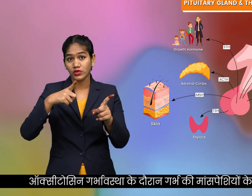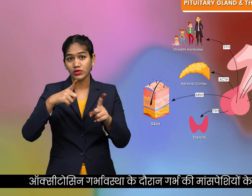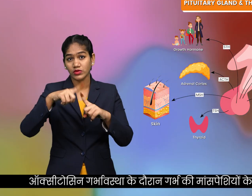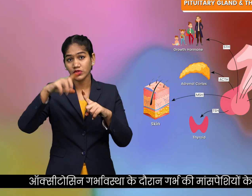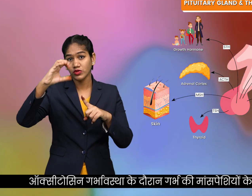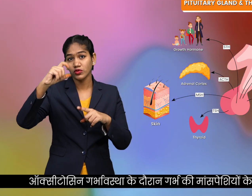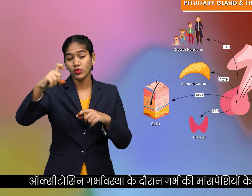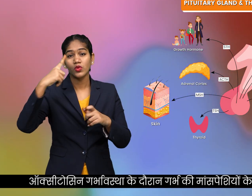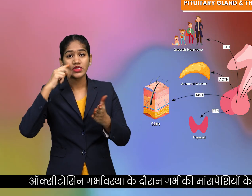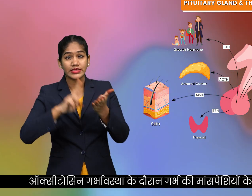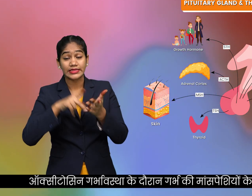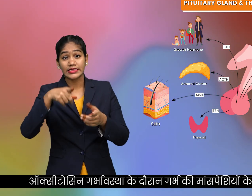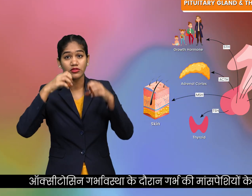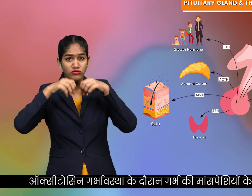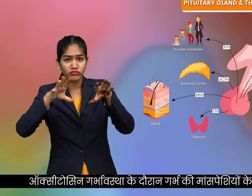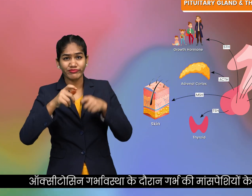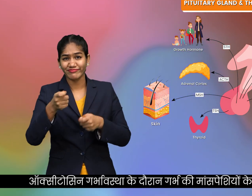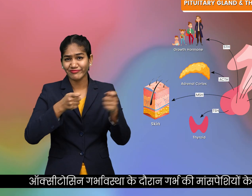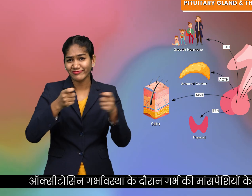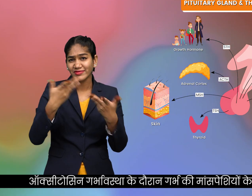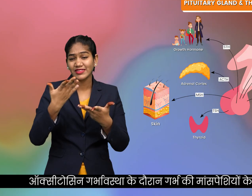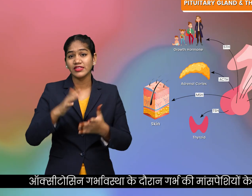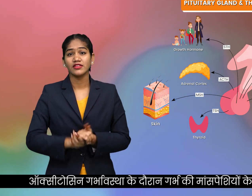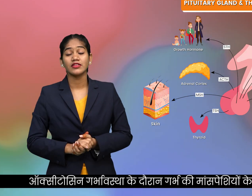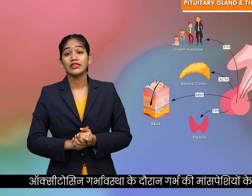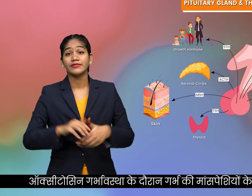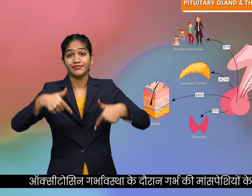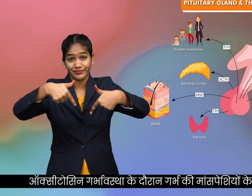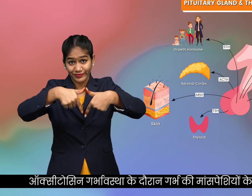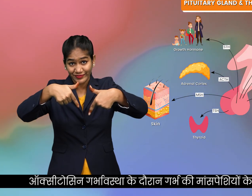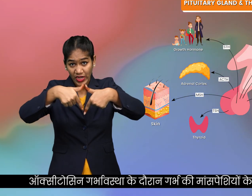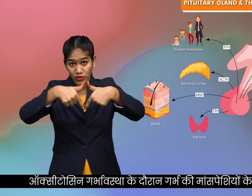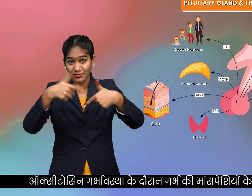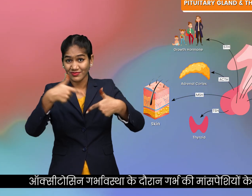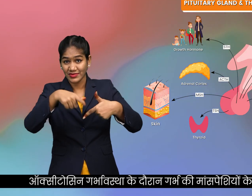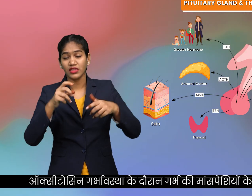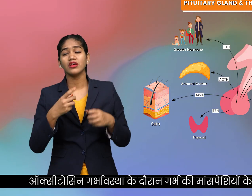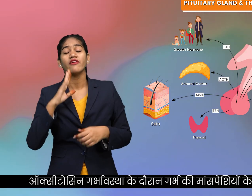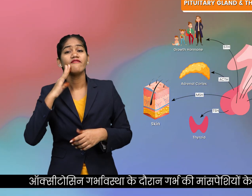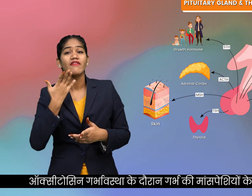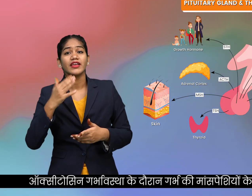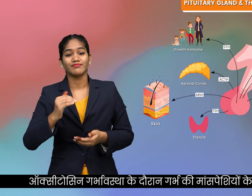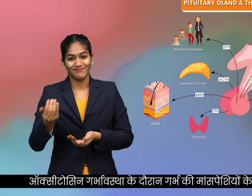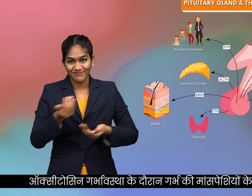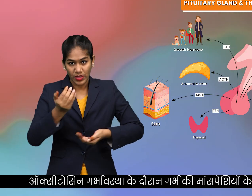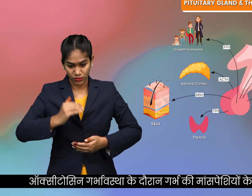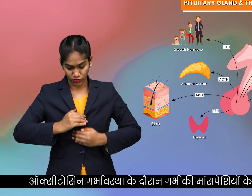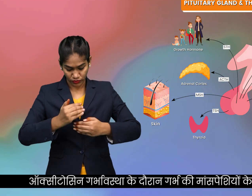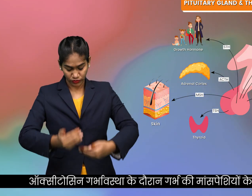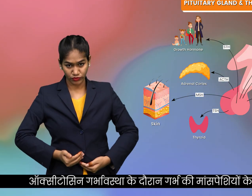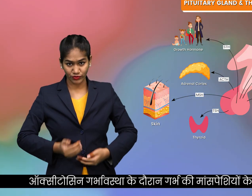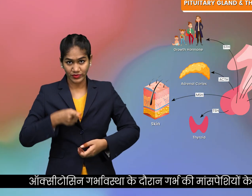ऑक्सीटोसिन गर्भावस्था के दौरान गर्भ की मांसपेशियों के संकुचन